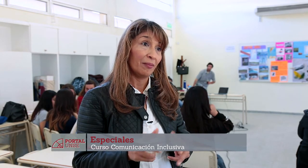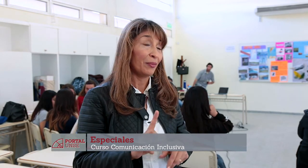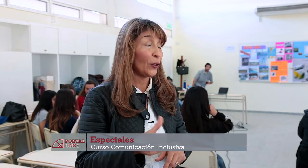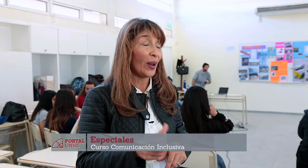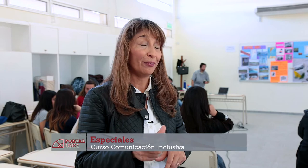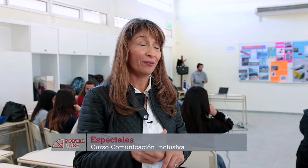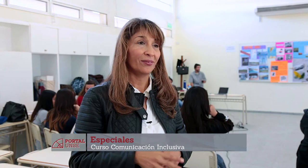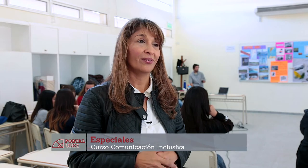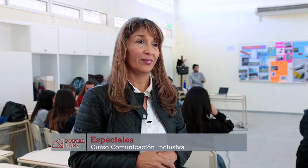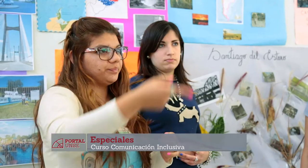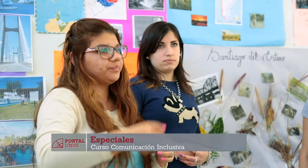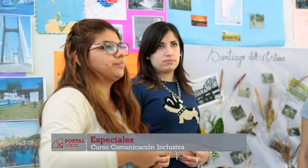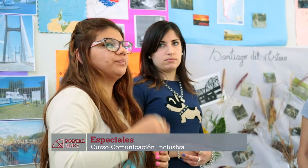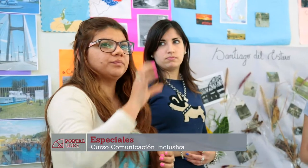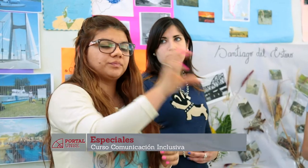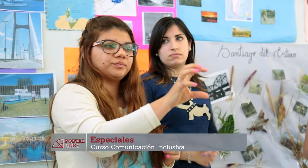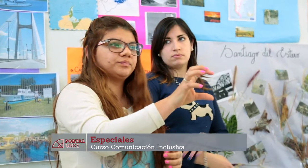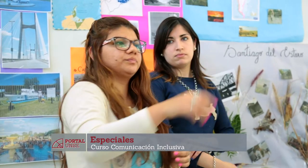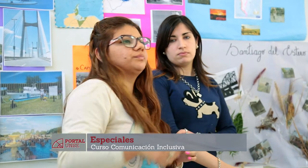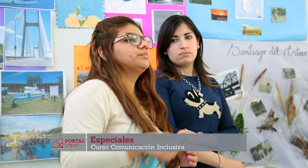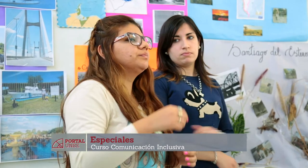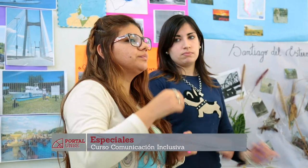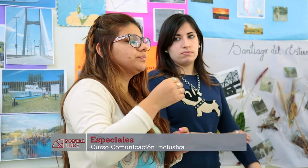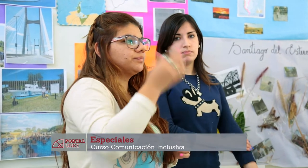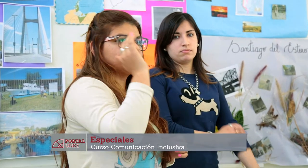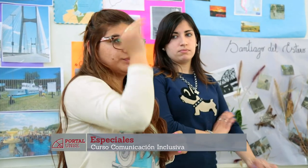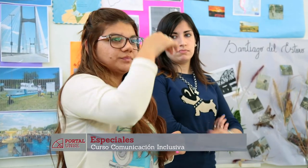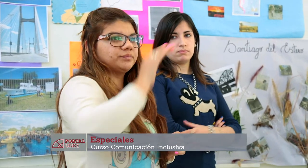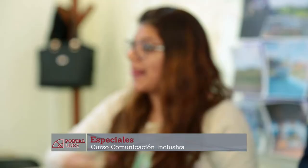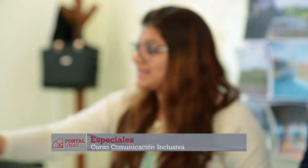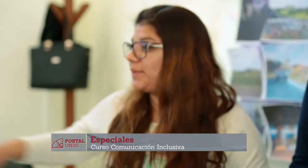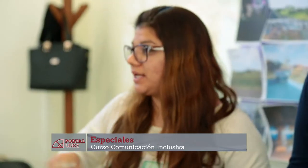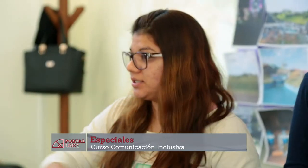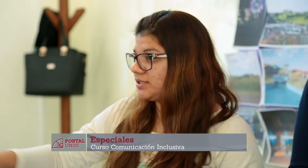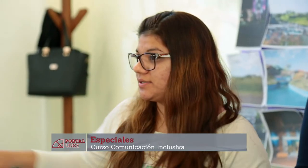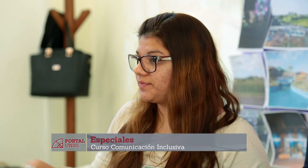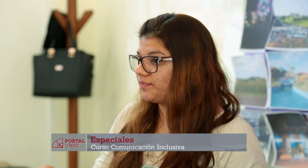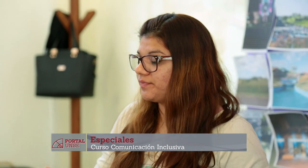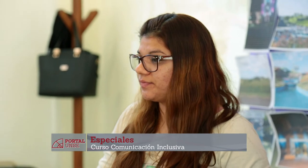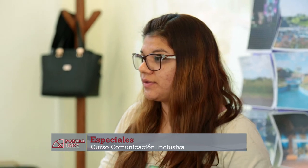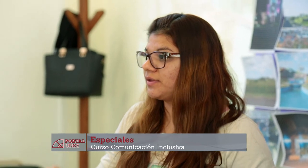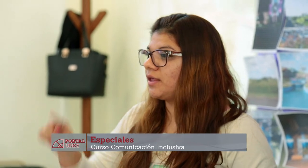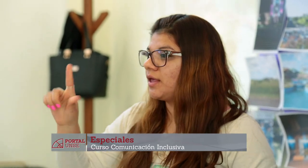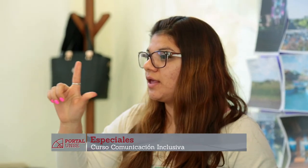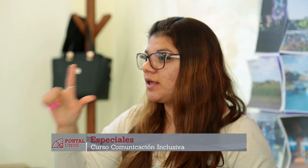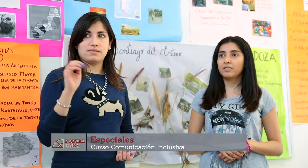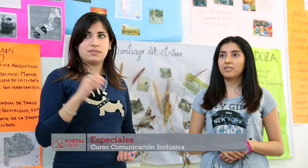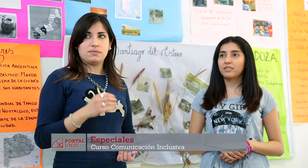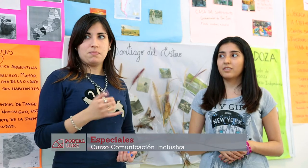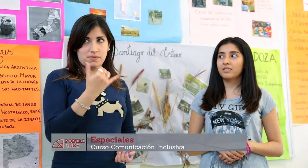pero no hay. En general hacemos todas las actividades, todos los sábados, diferentes actividades. En este caso nos tocaba las